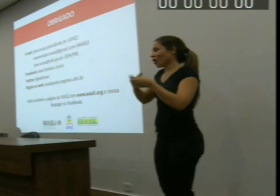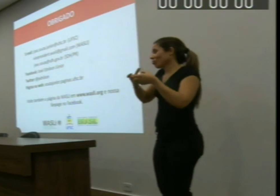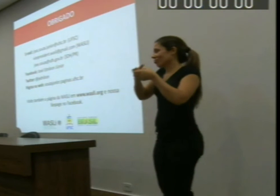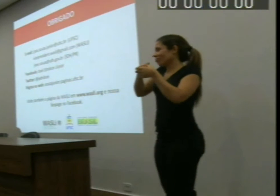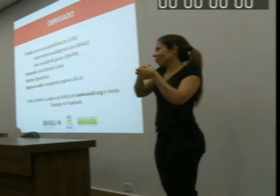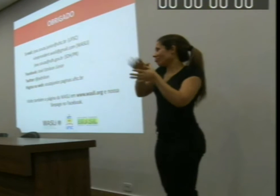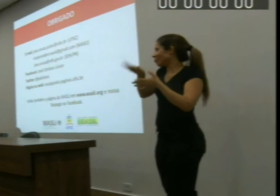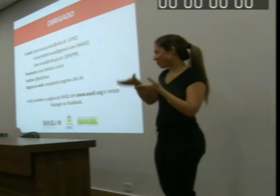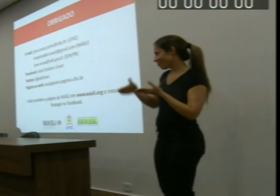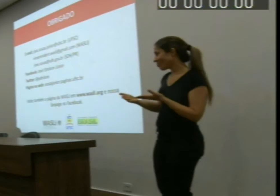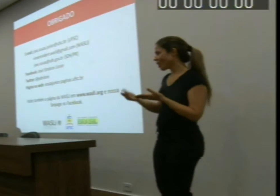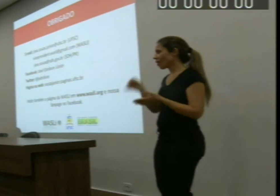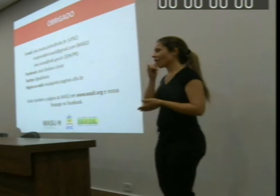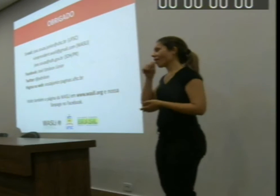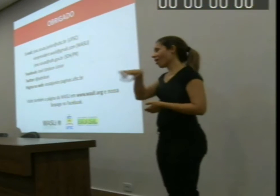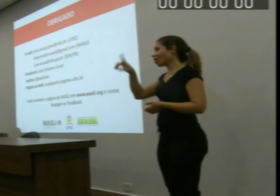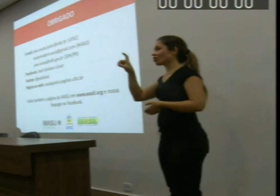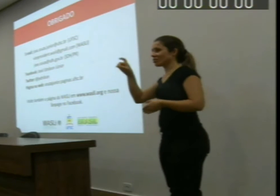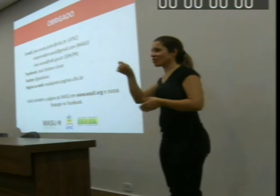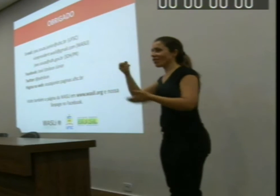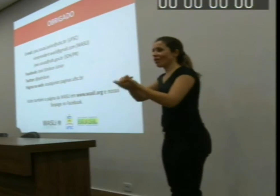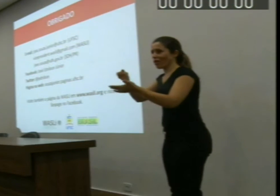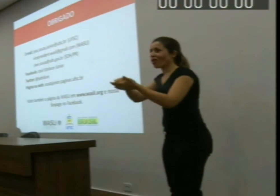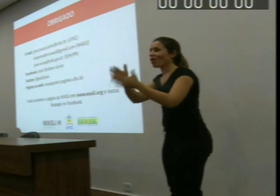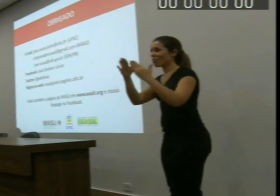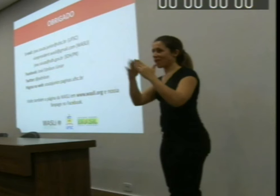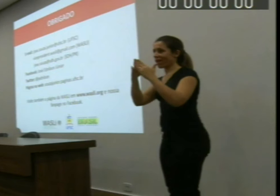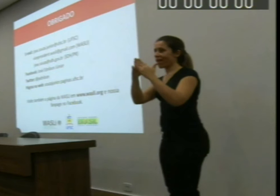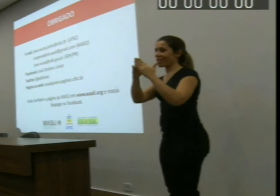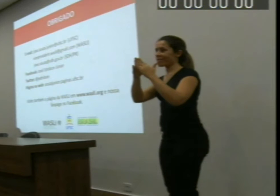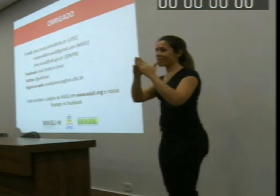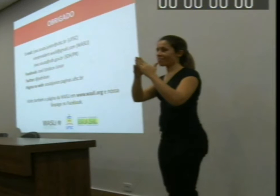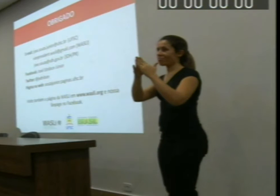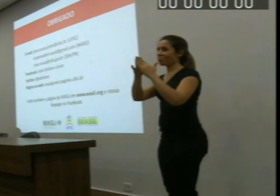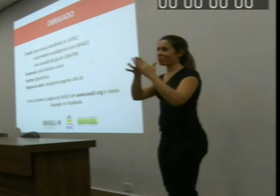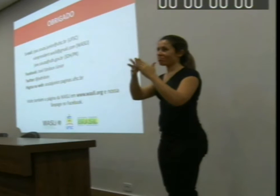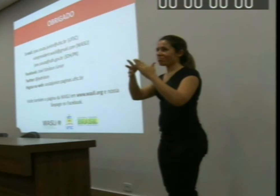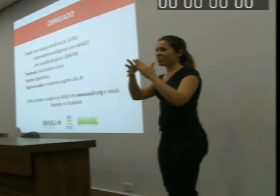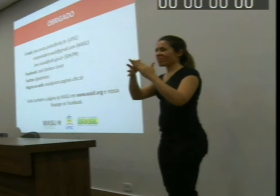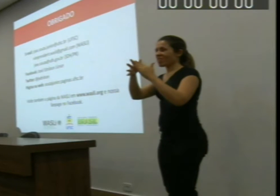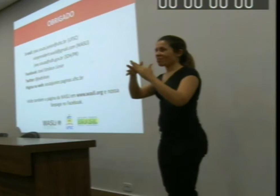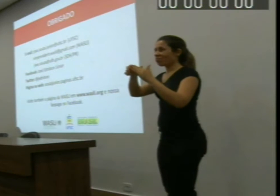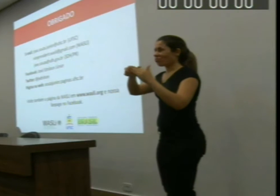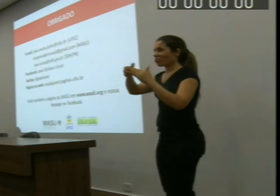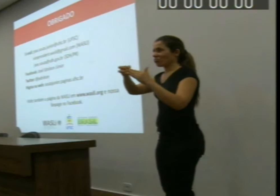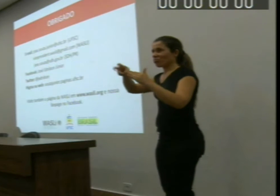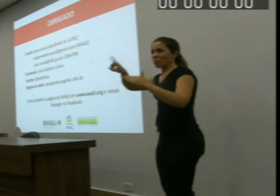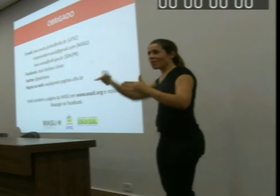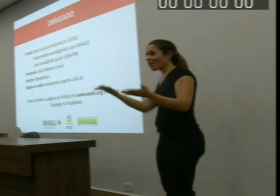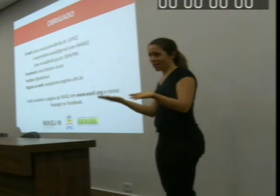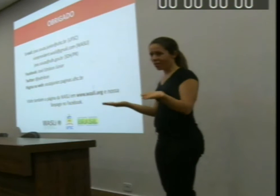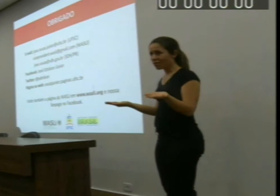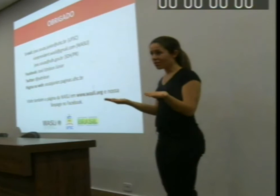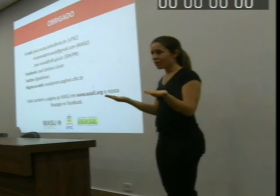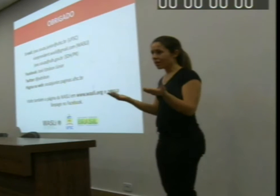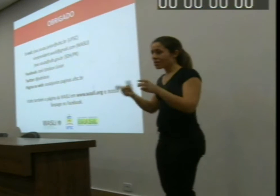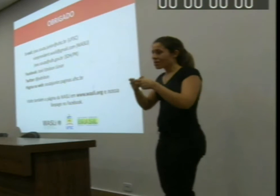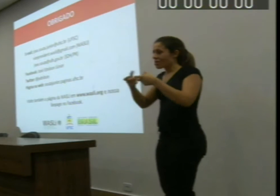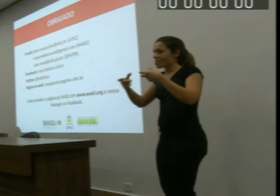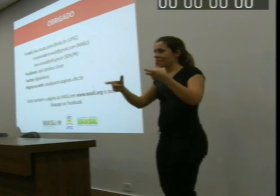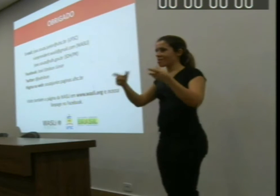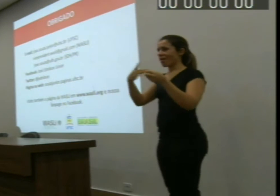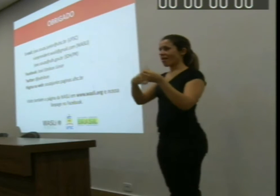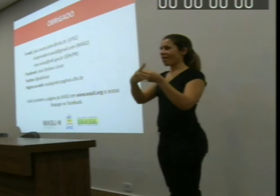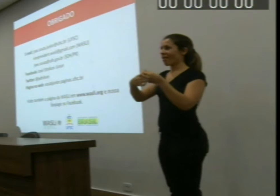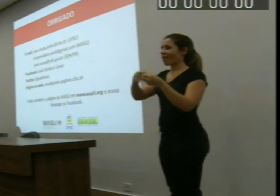compra uma casa ah na casa dos mils e em em uma grande cidade você vai